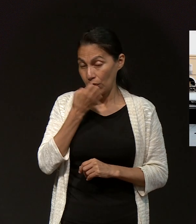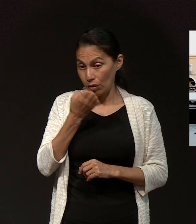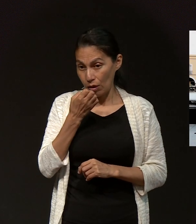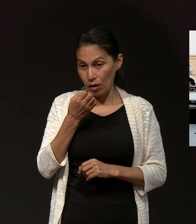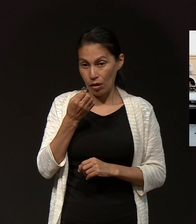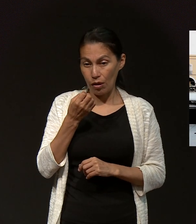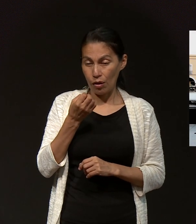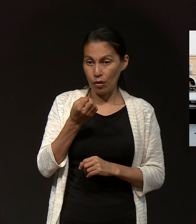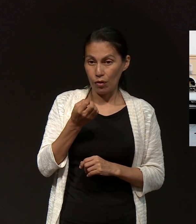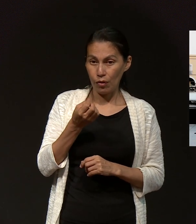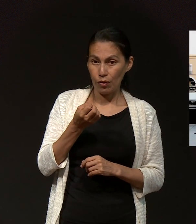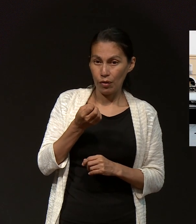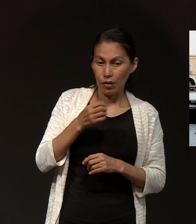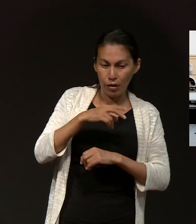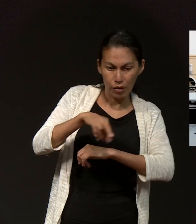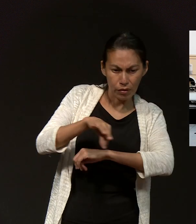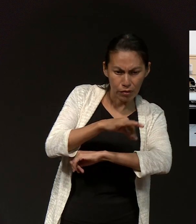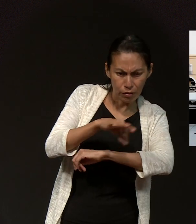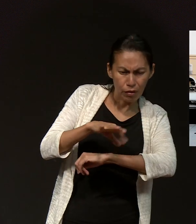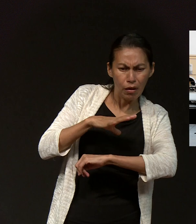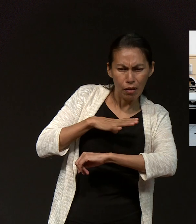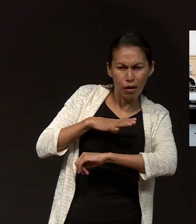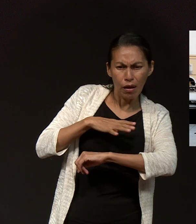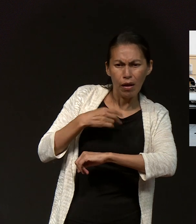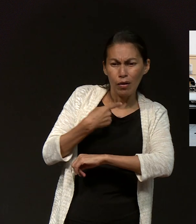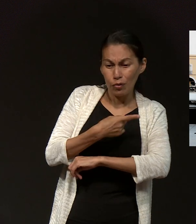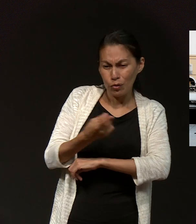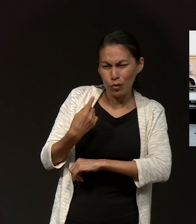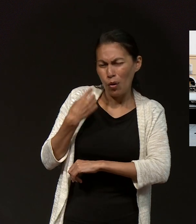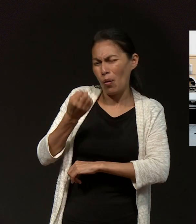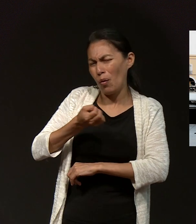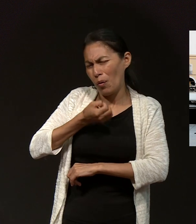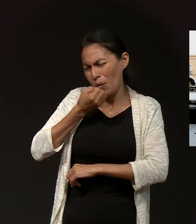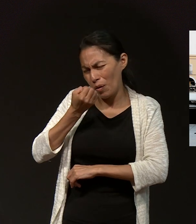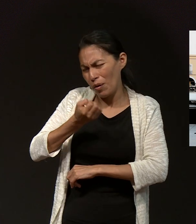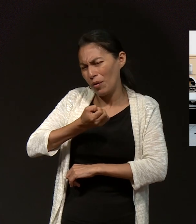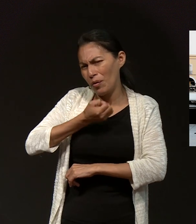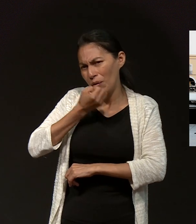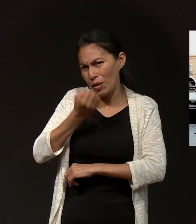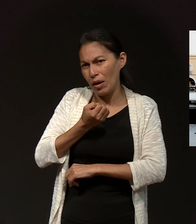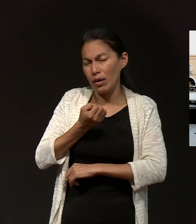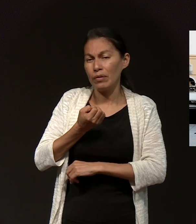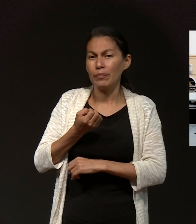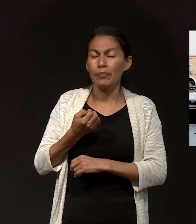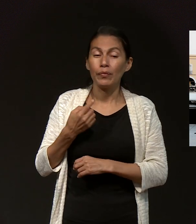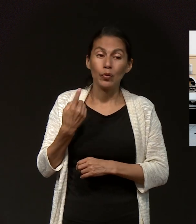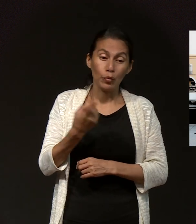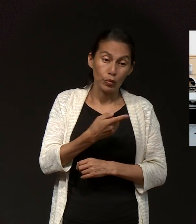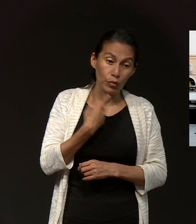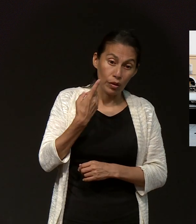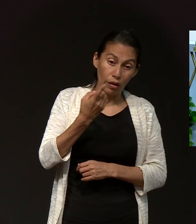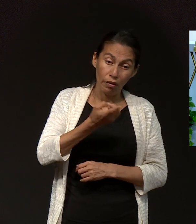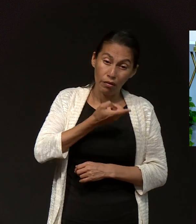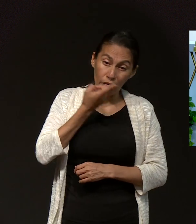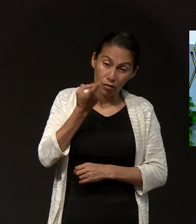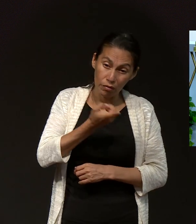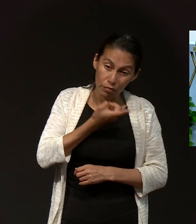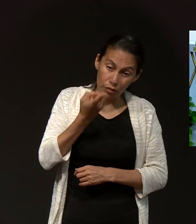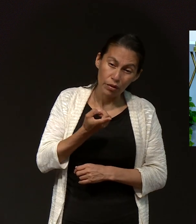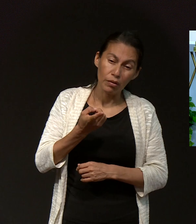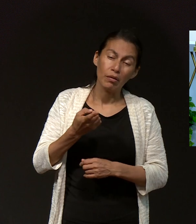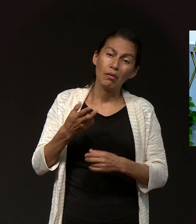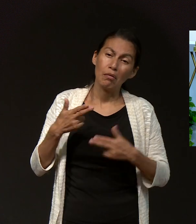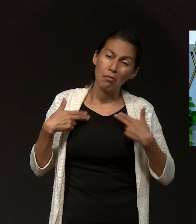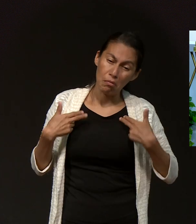teníamos de la Escuela de Arquitectura y que pusimos en oración desde el inicio. Nuestra disciplina tiene la bendición de ser una